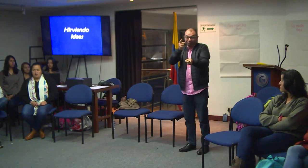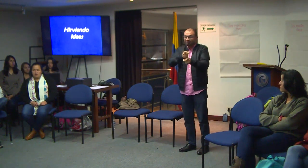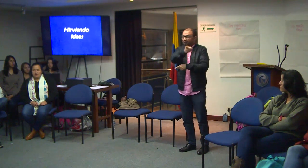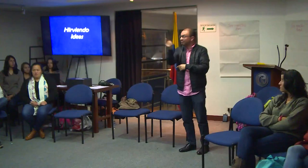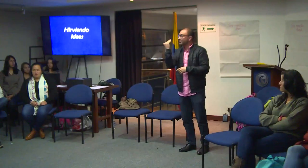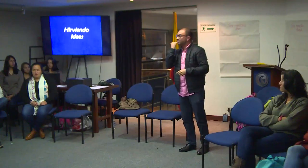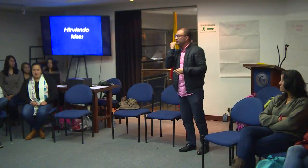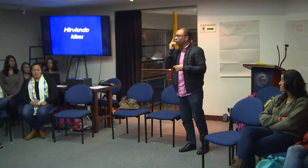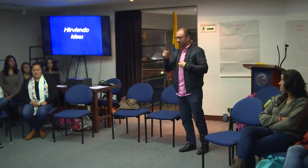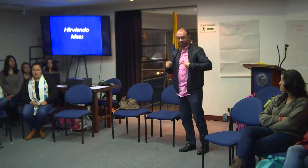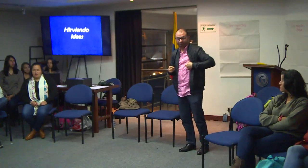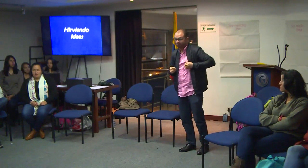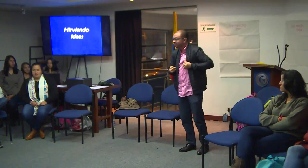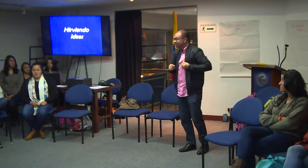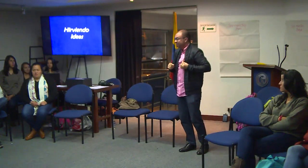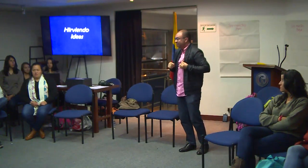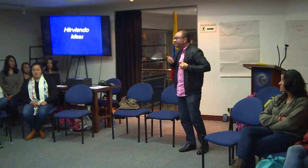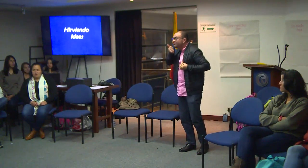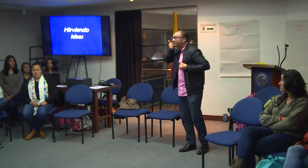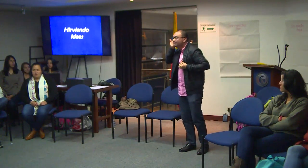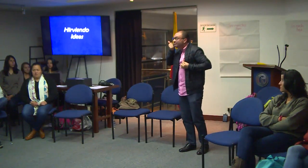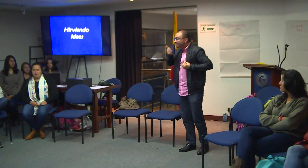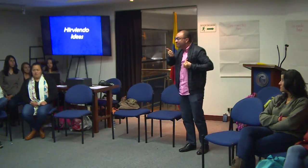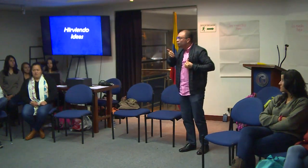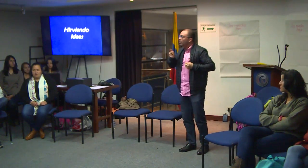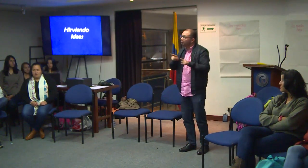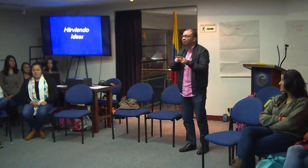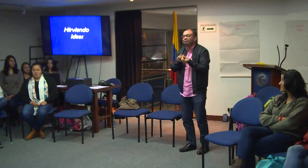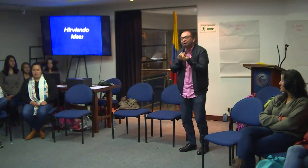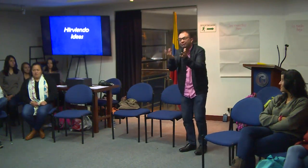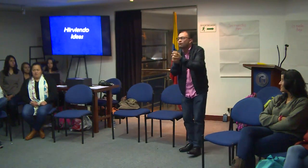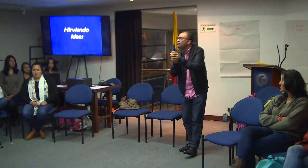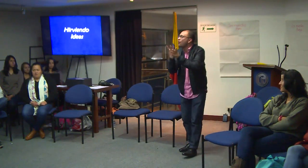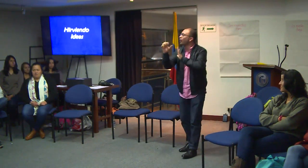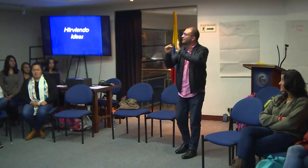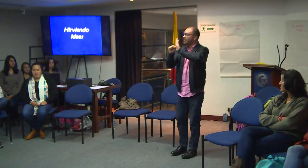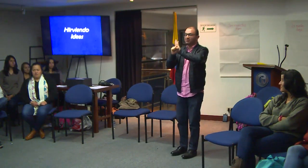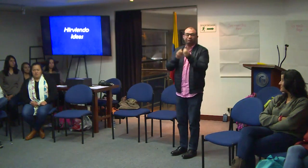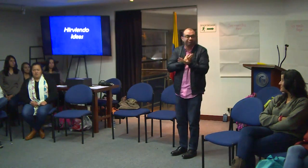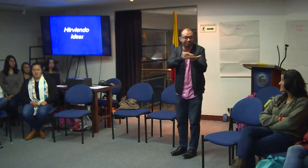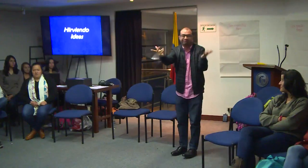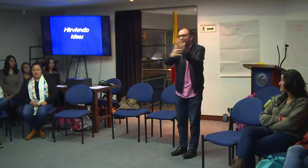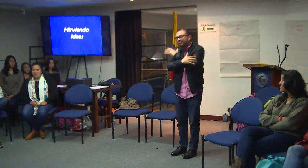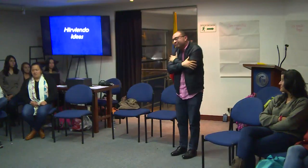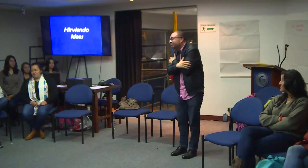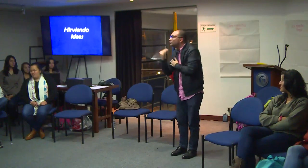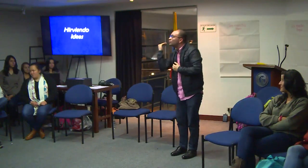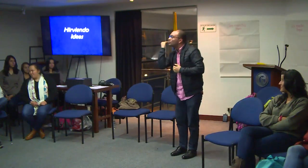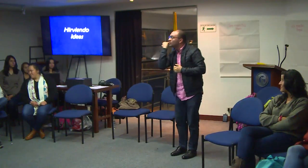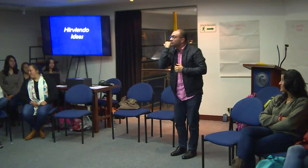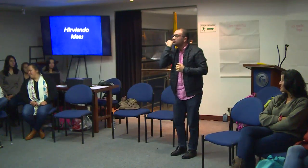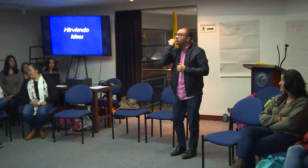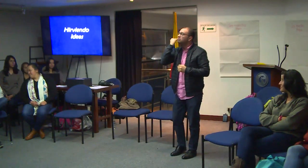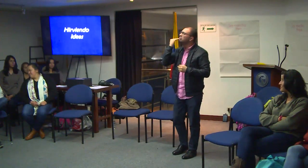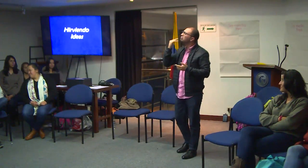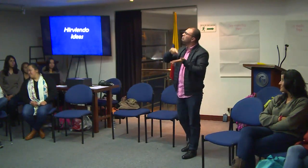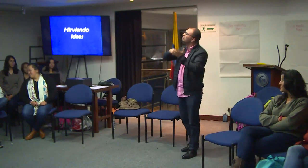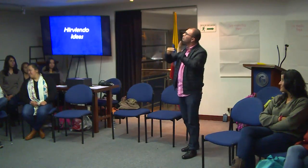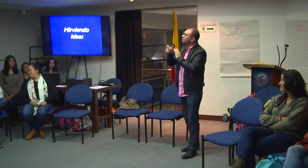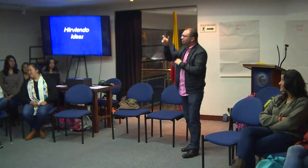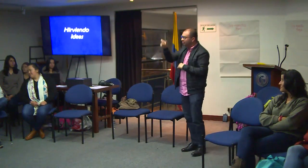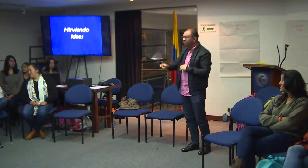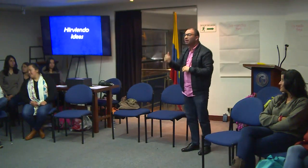especial. Todos sabemos que estamos celebrando el Día de la Mujer. Este color que yo tengo, me lo quise colocar hoy en mi cabeza porque